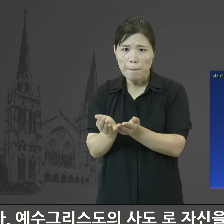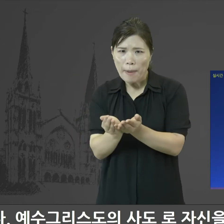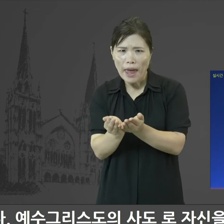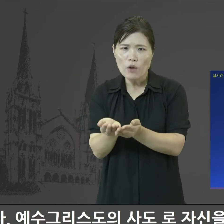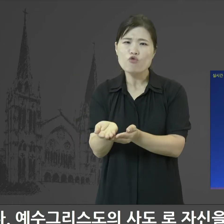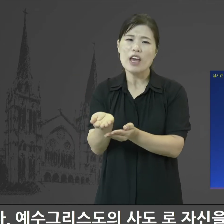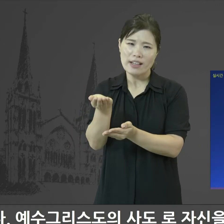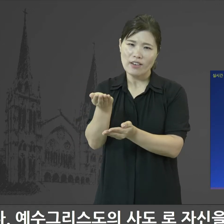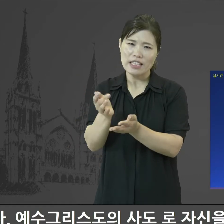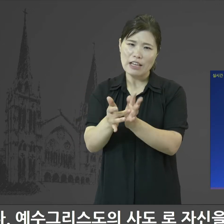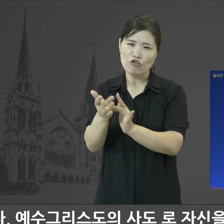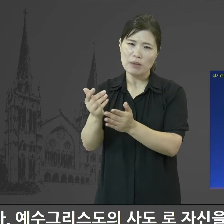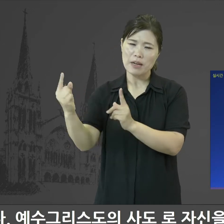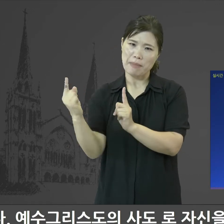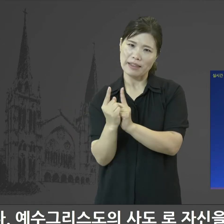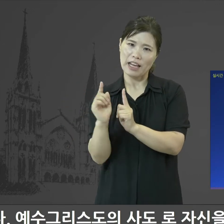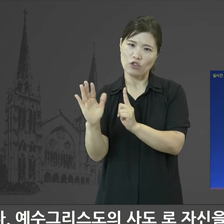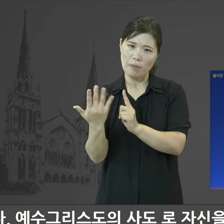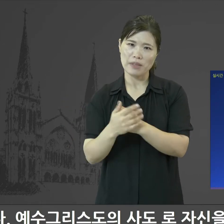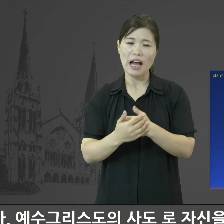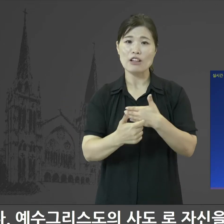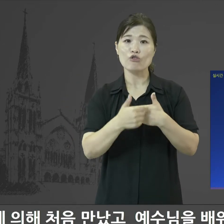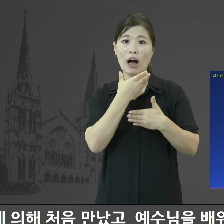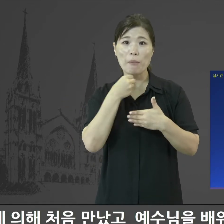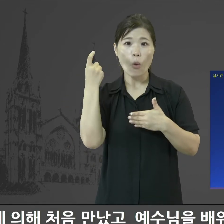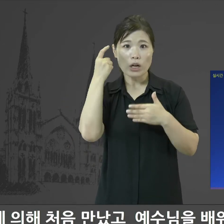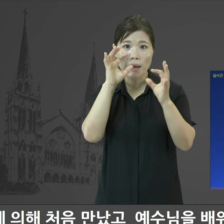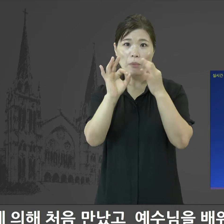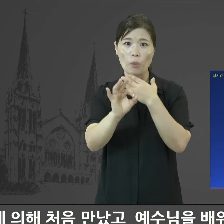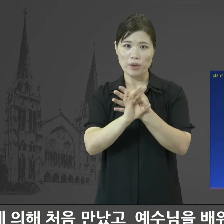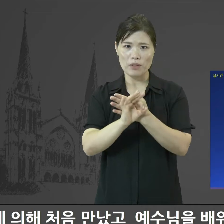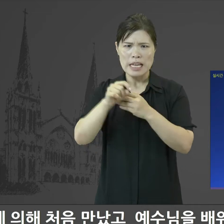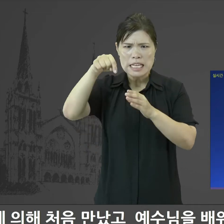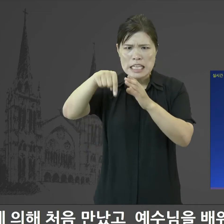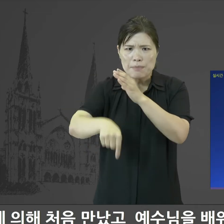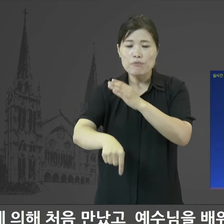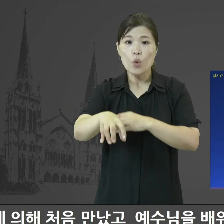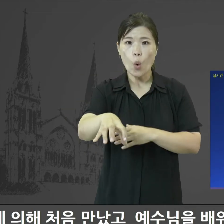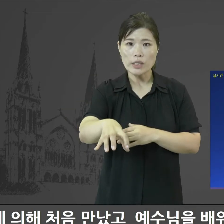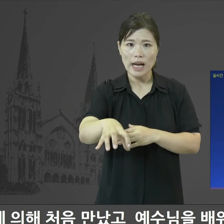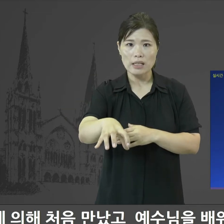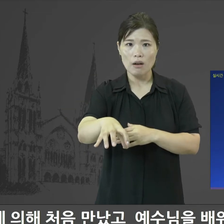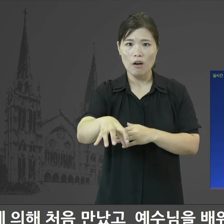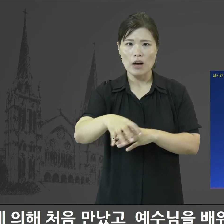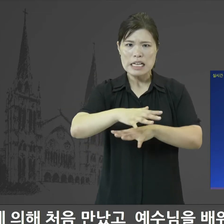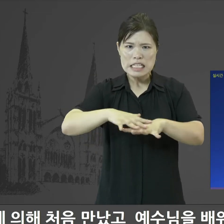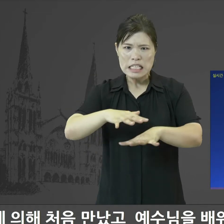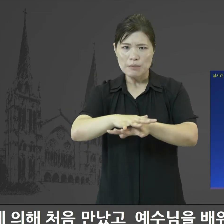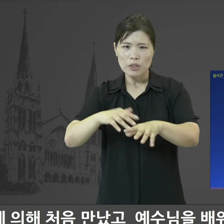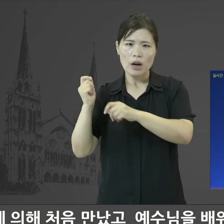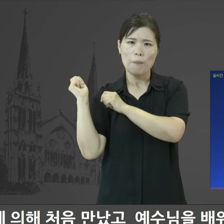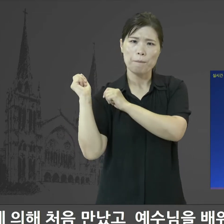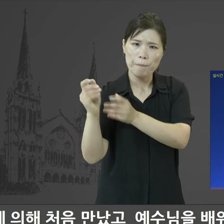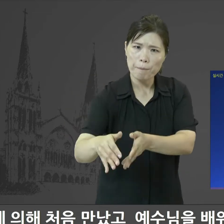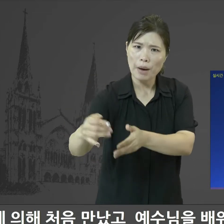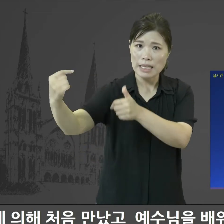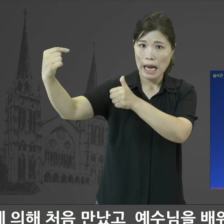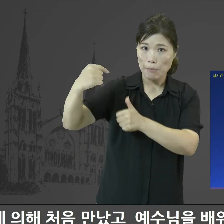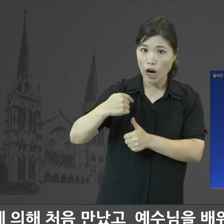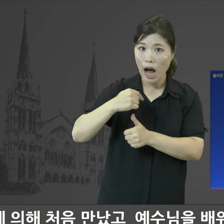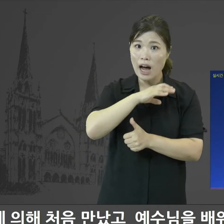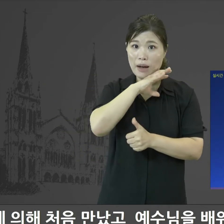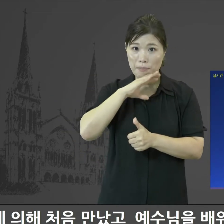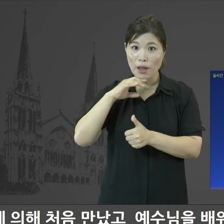됩니다. 누가복음은 이 장면을 자세히 적고 있습니다. 깊은 데로 가서 그물을 내려 고기를 잡으라는 말씀을 들은 바로